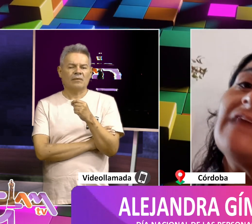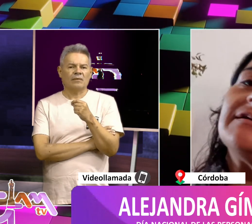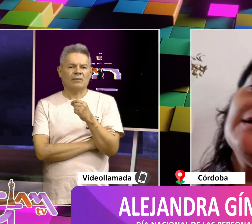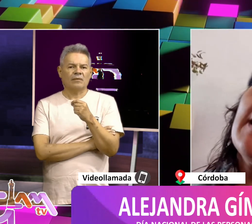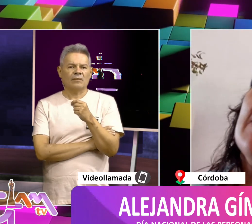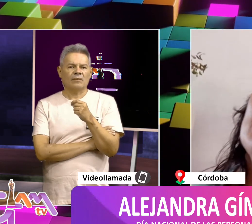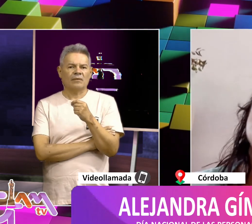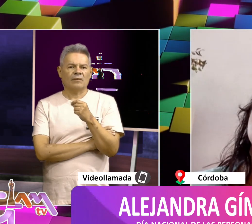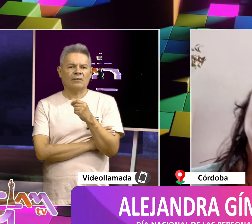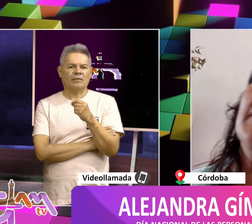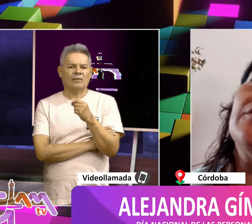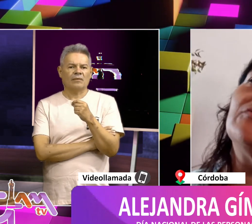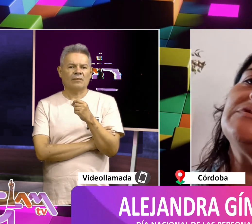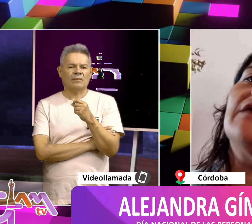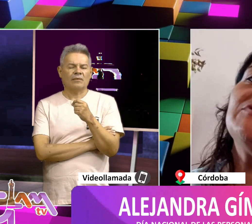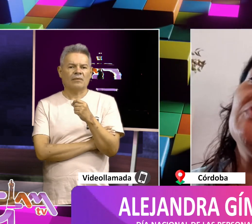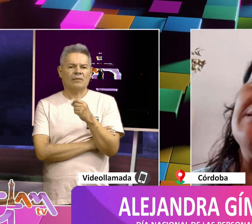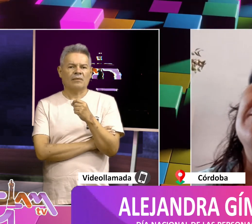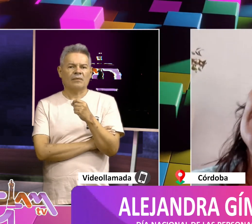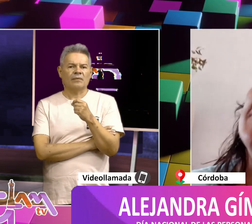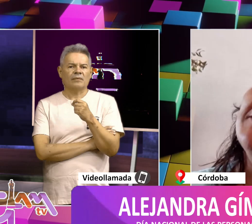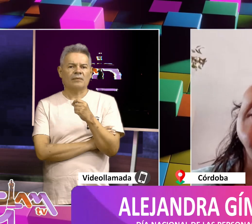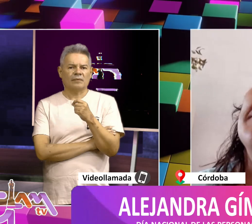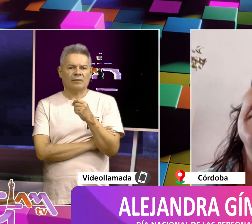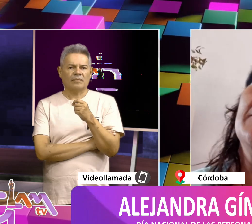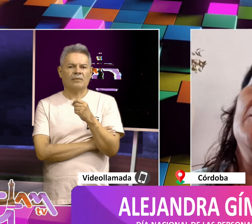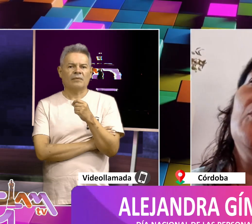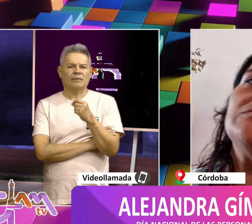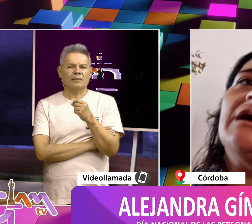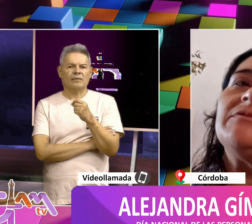recién en tercer grado pudo contar con un servicio de intérprete